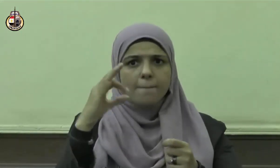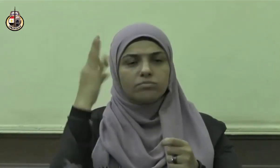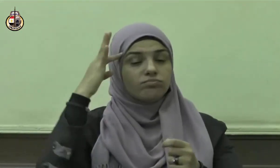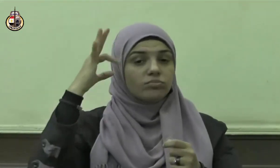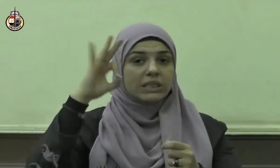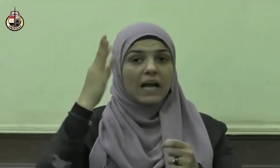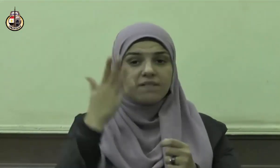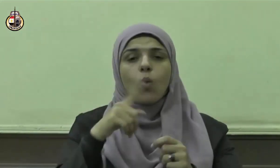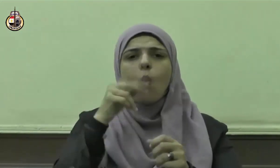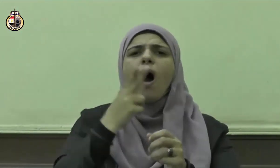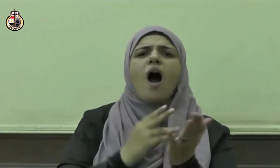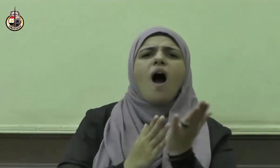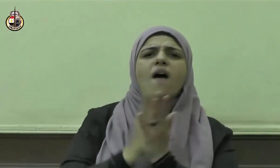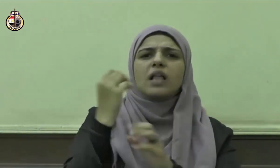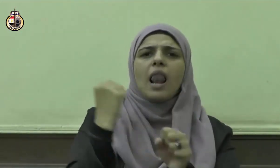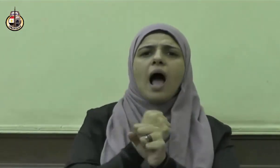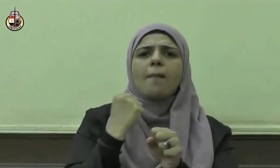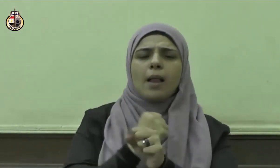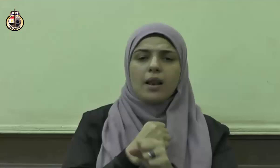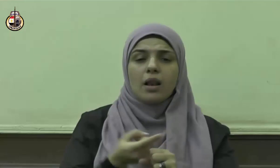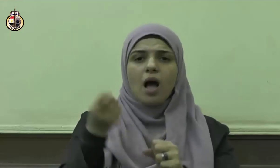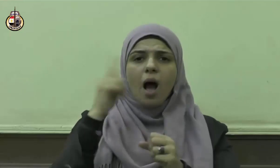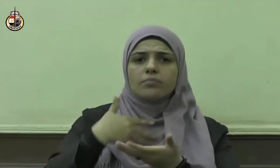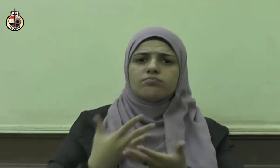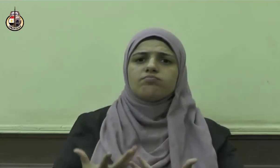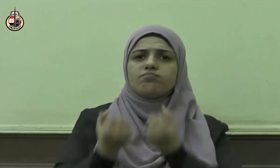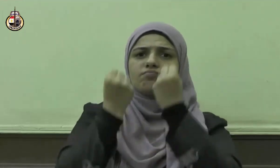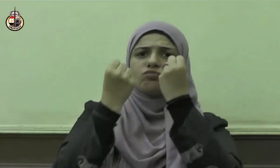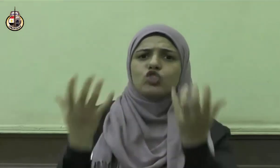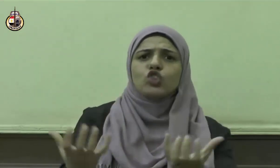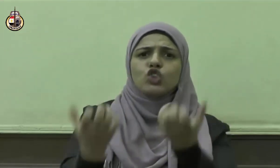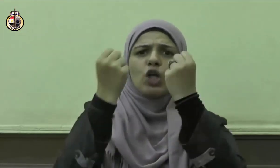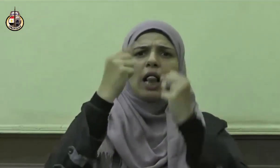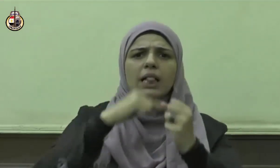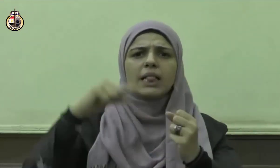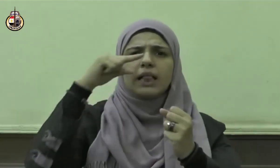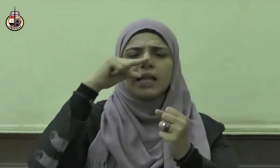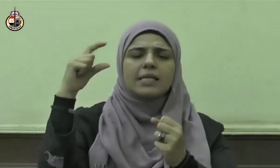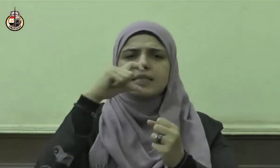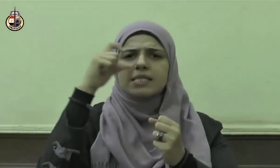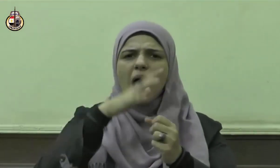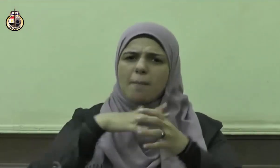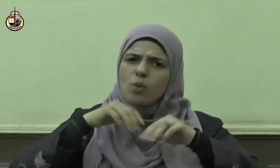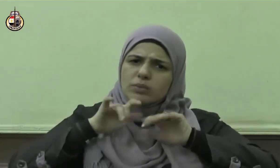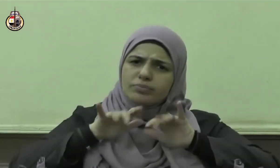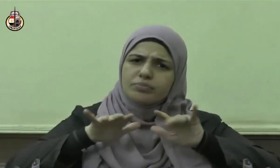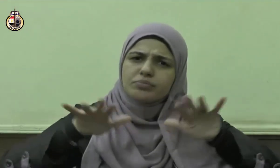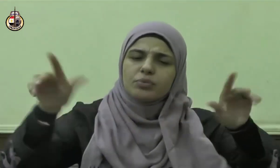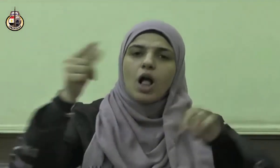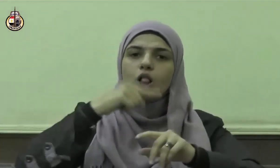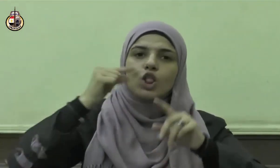وأحسنهم عملا. حملوا راية الدين إلى أرجاء الدنيا بالحكمة والموعظة